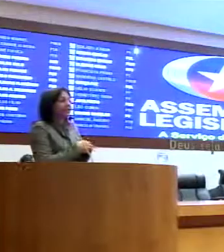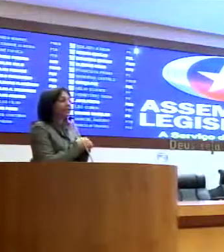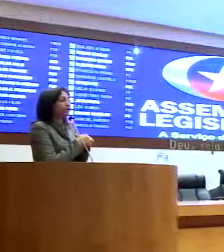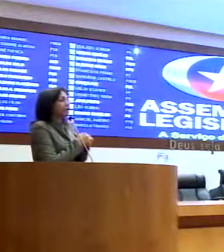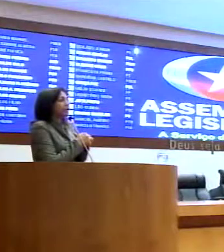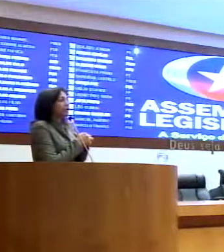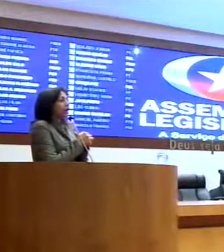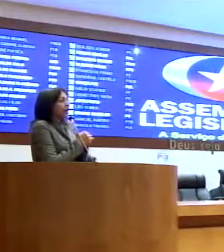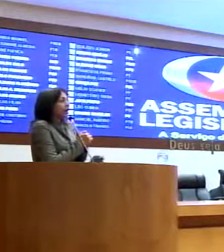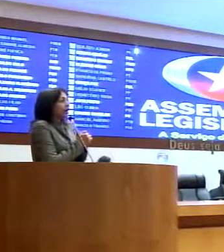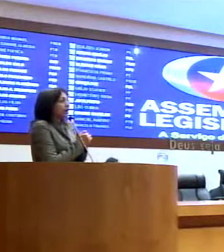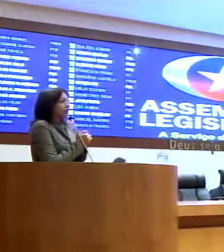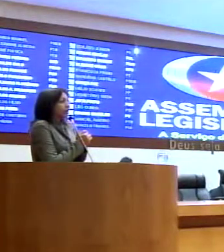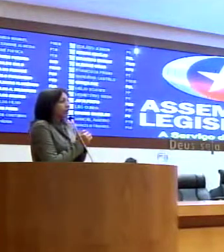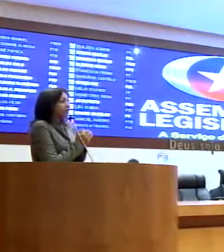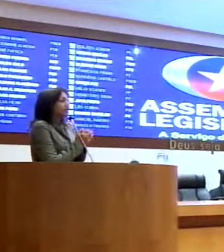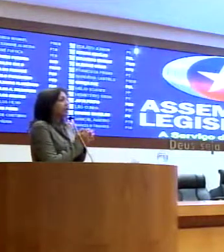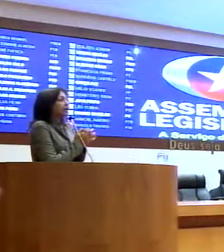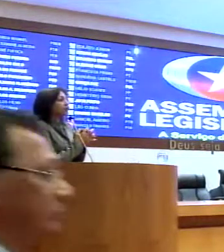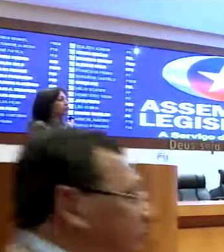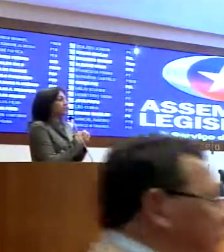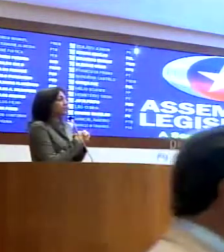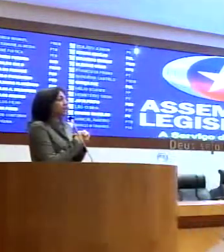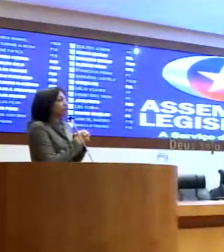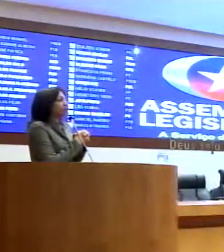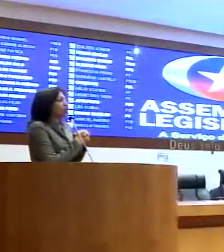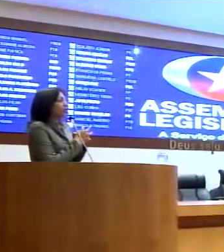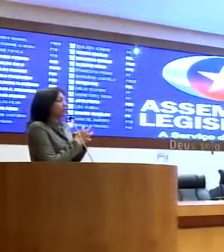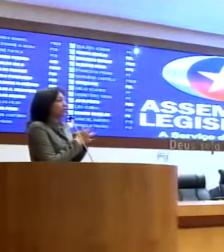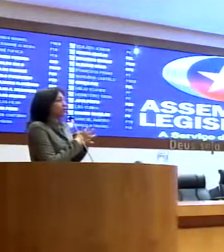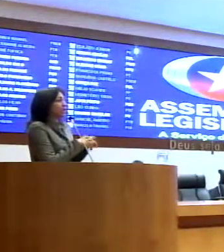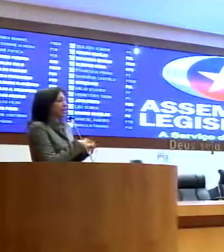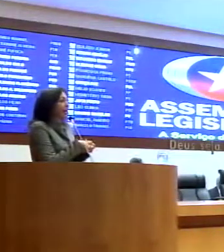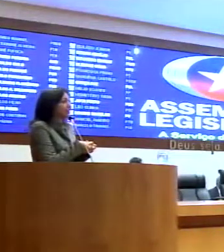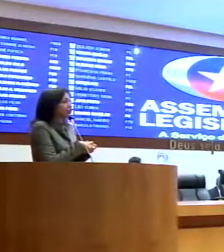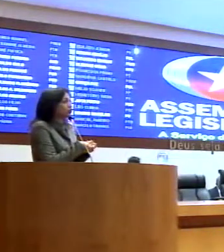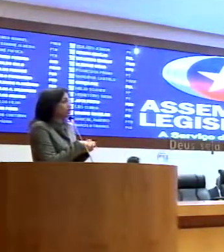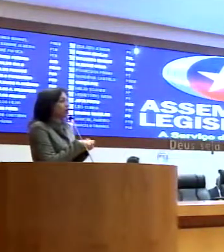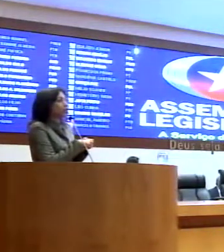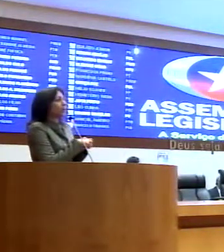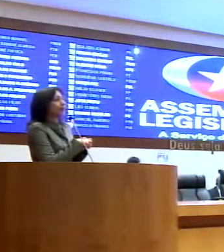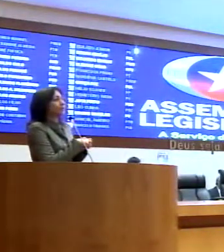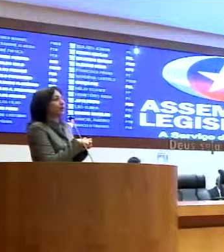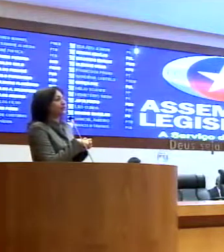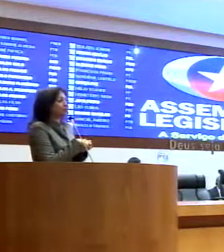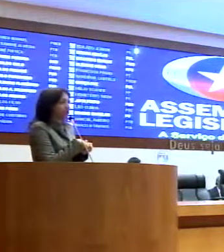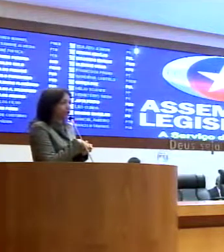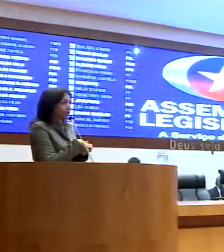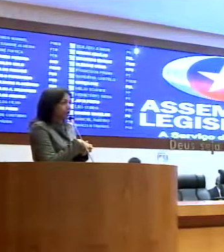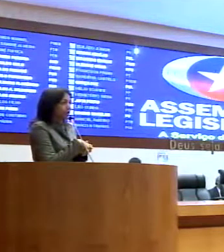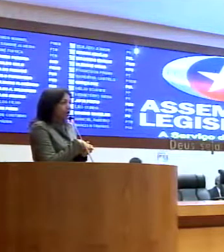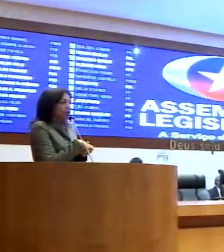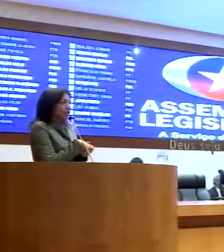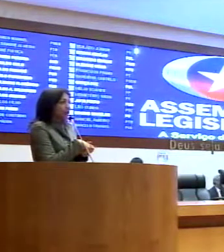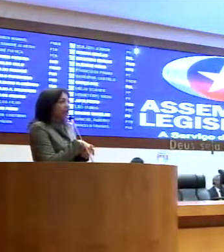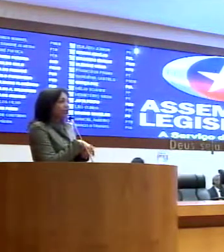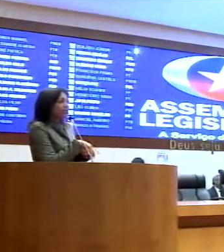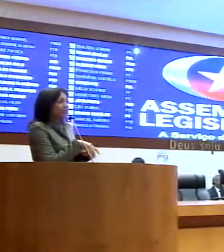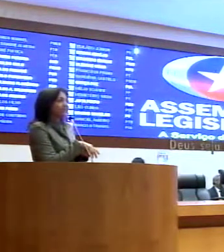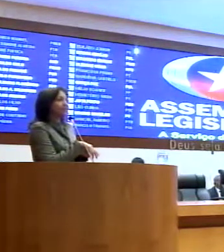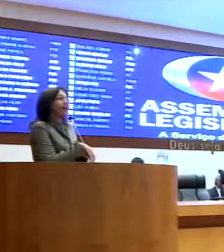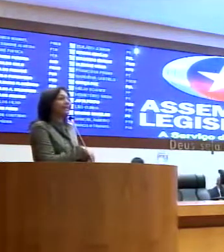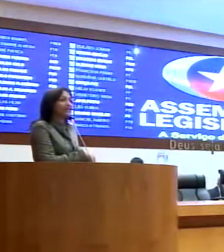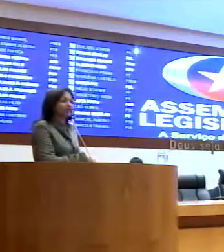Fez aí, em cerca de 2 anos, um governo democrático, um governo participativo, um